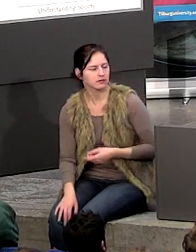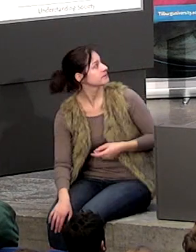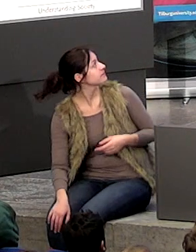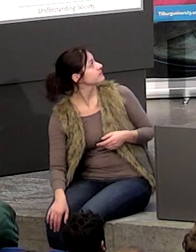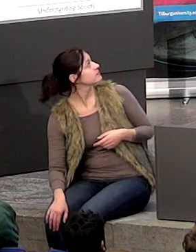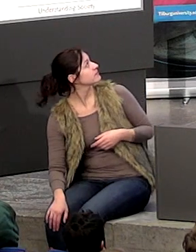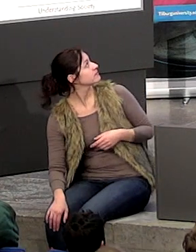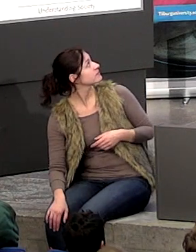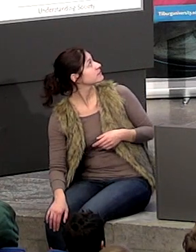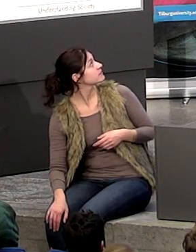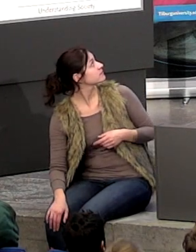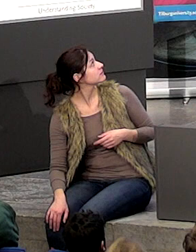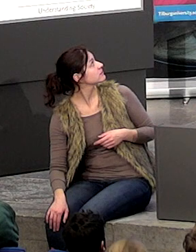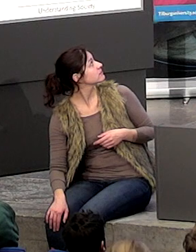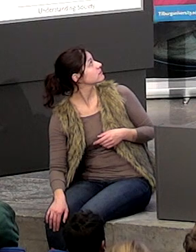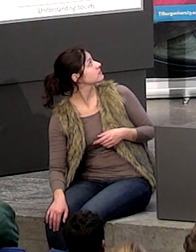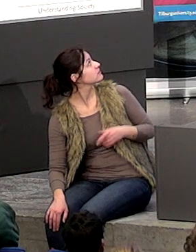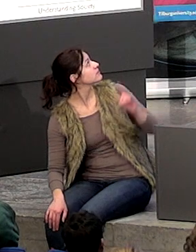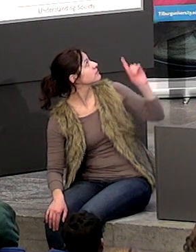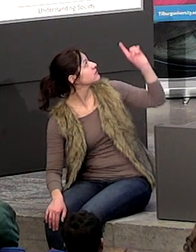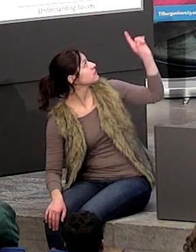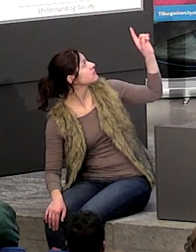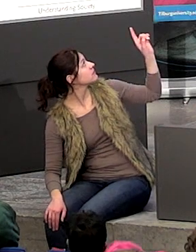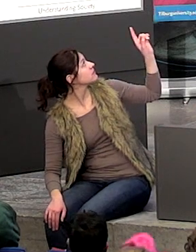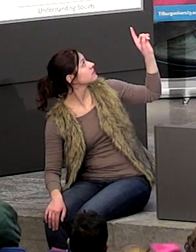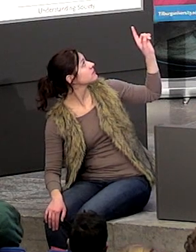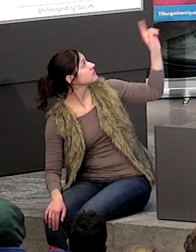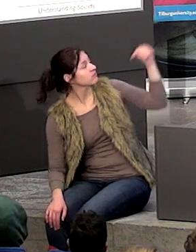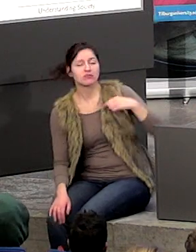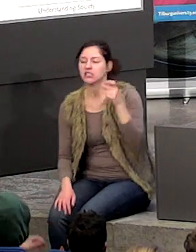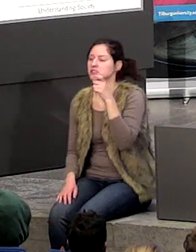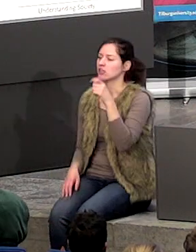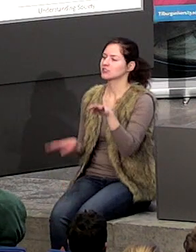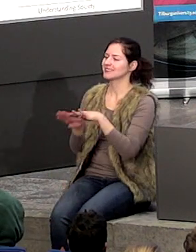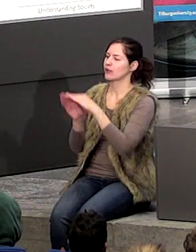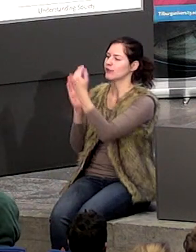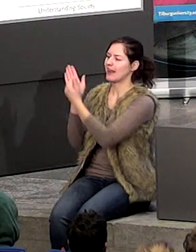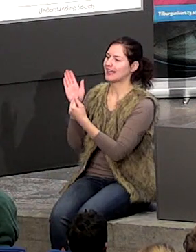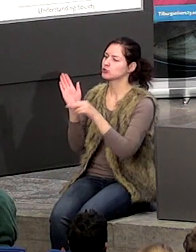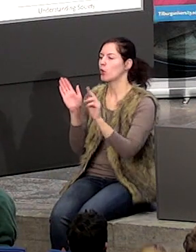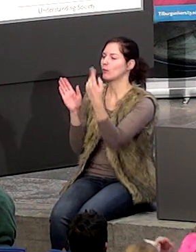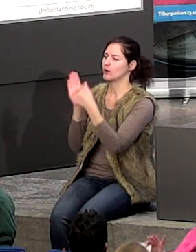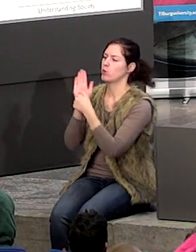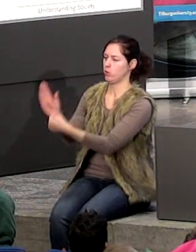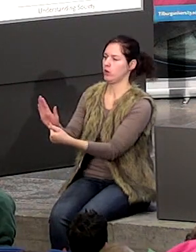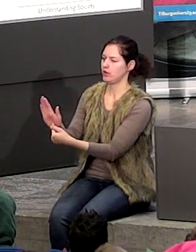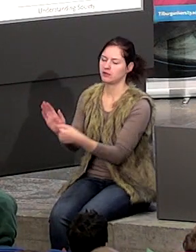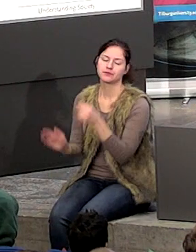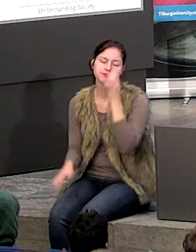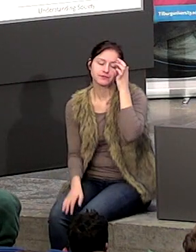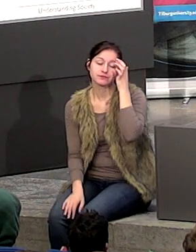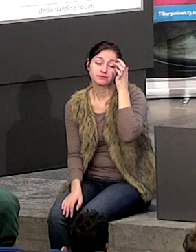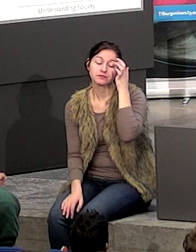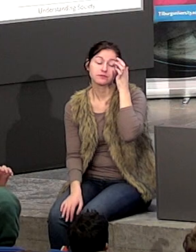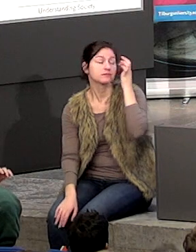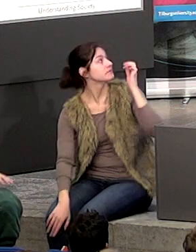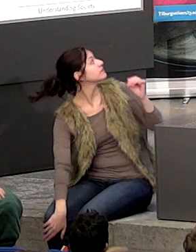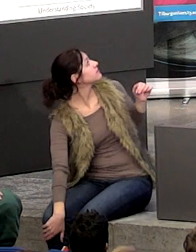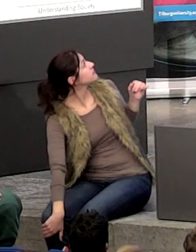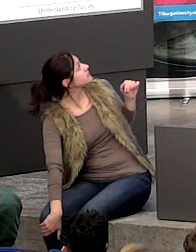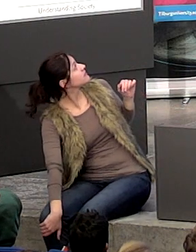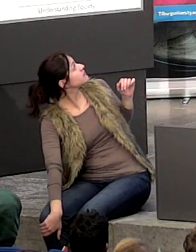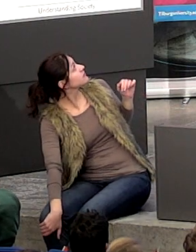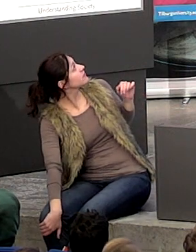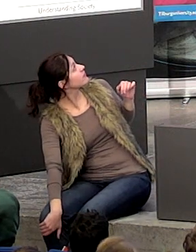Om te kijken hoe jullie daarover denken. Ik ga datzelfde lijstje nog een keer laten zien zo meteen aan jullie. In een iets andere omgeving.